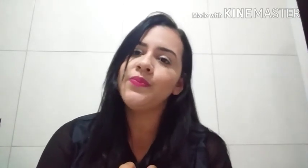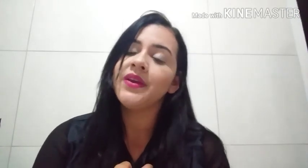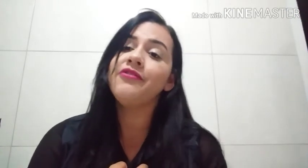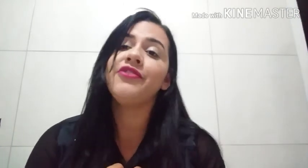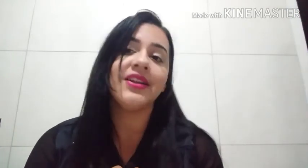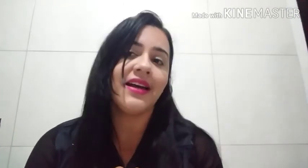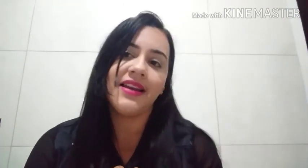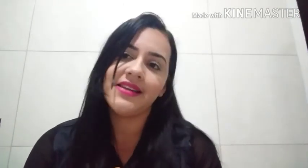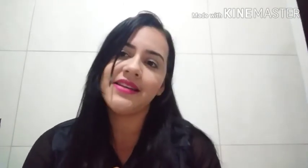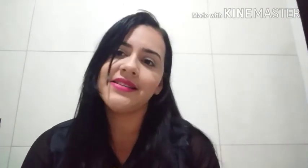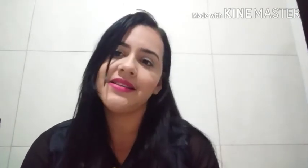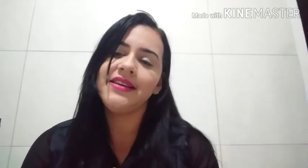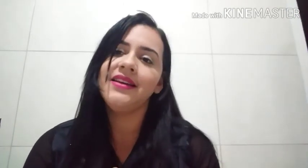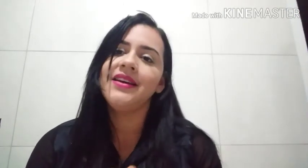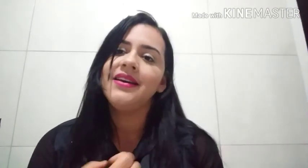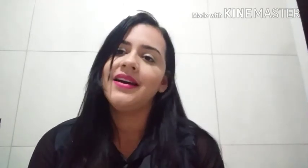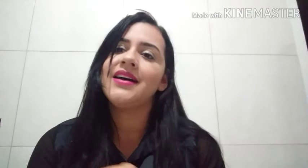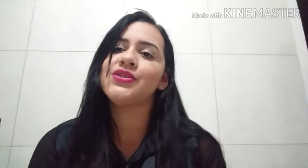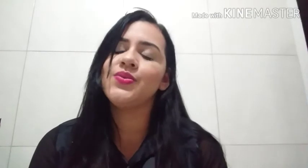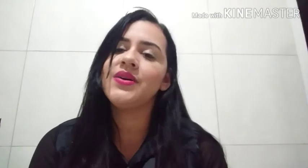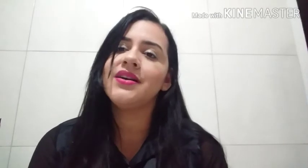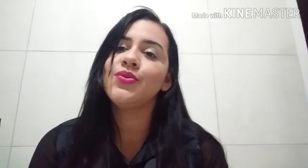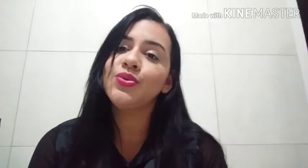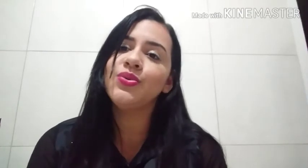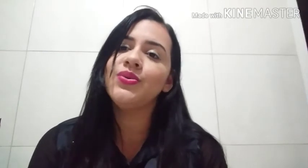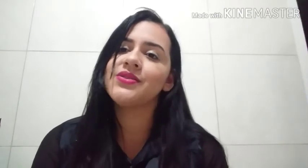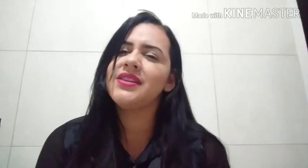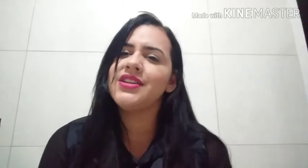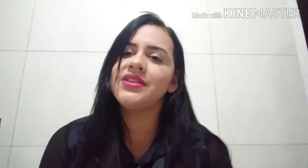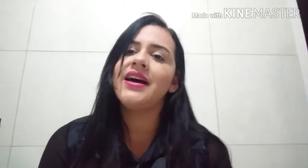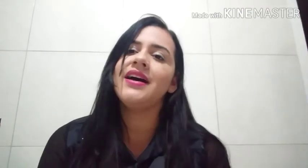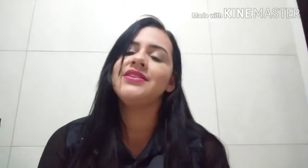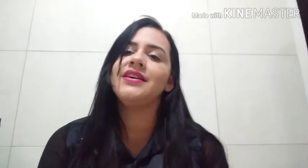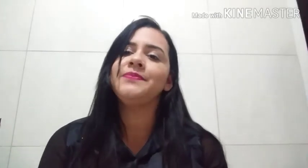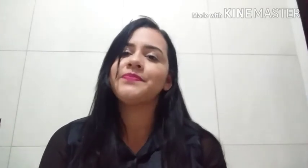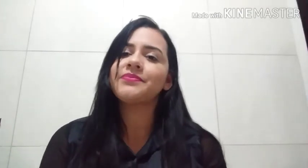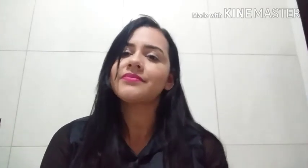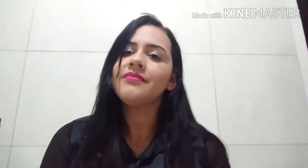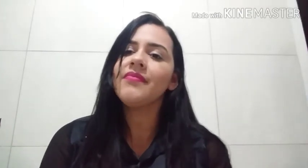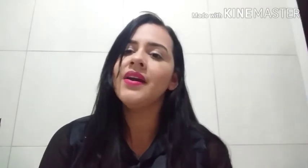e fortalece, assim, a sua cultura, a sua identidade, né?